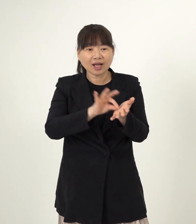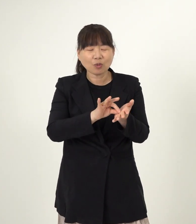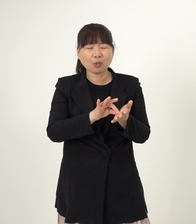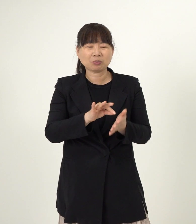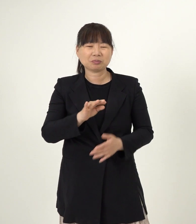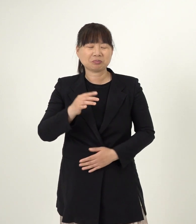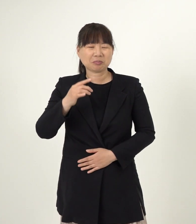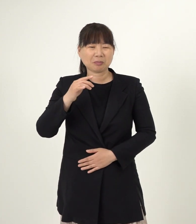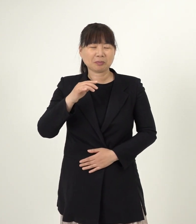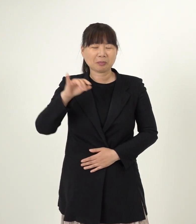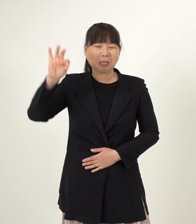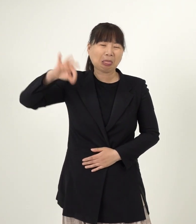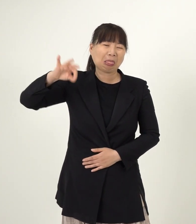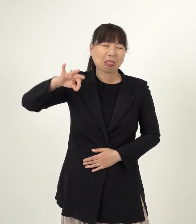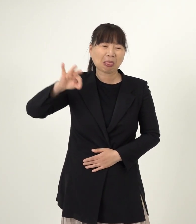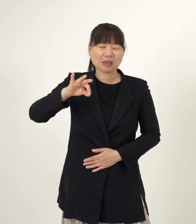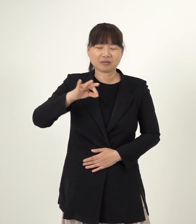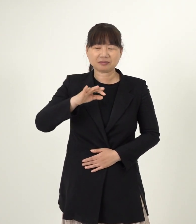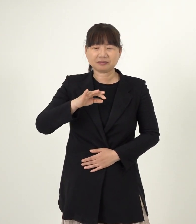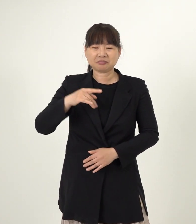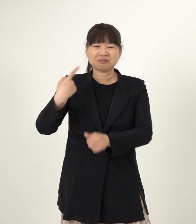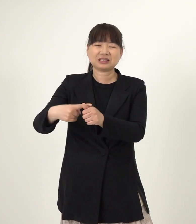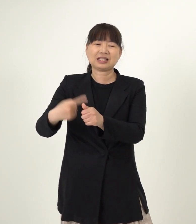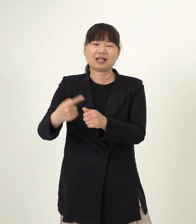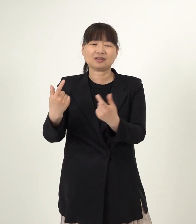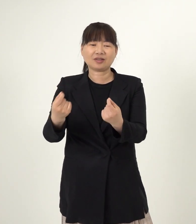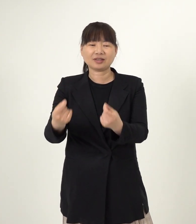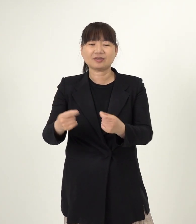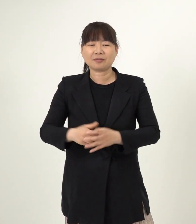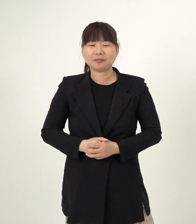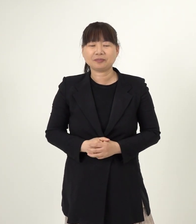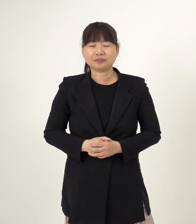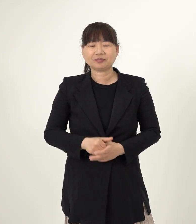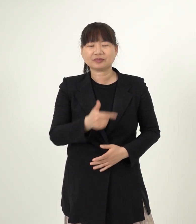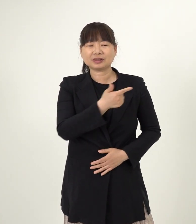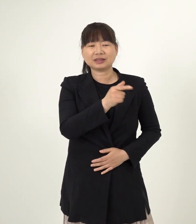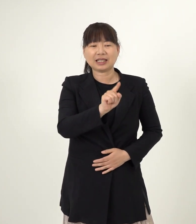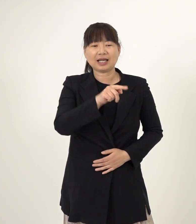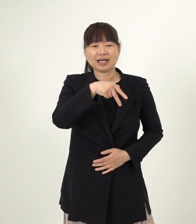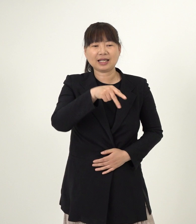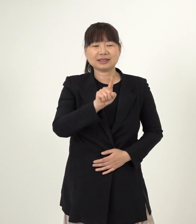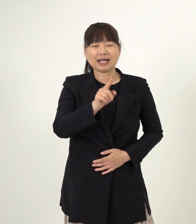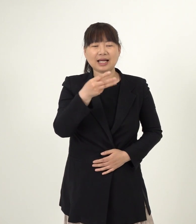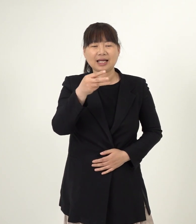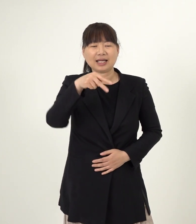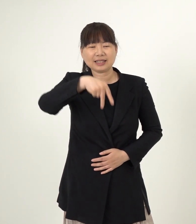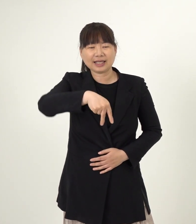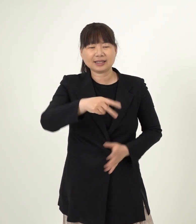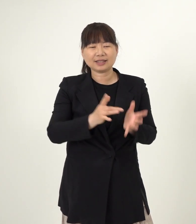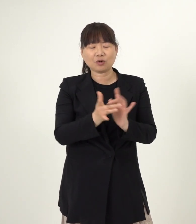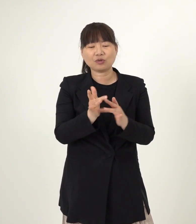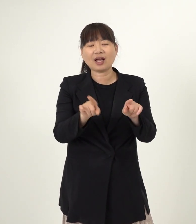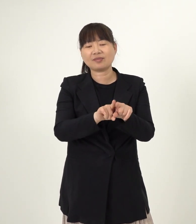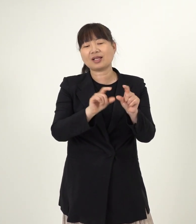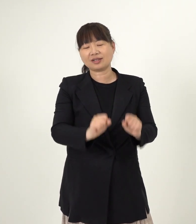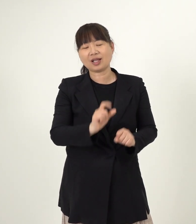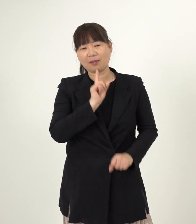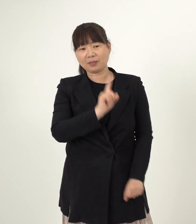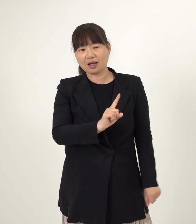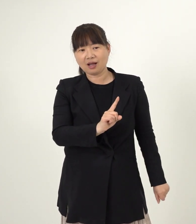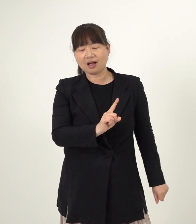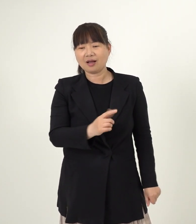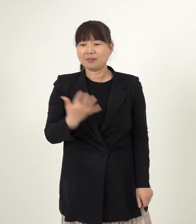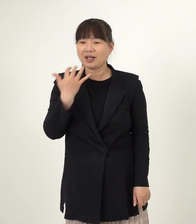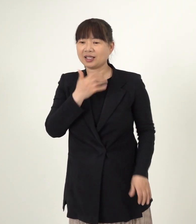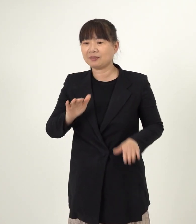자, 저 나사렛 예수와 함께 있었도다 하매 베드로가 이번에는 그냥 부인하는